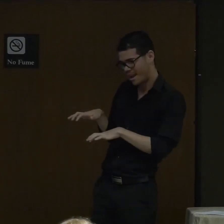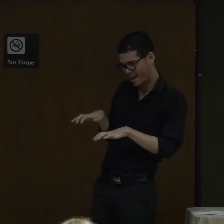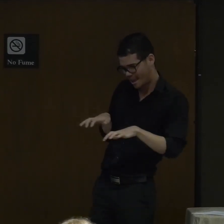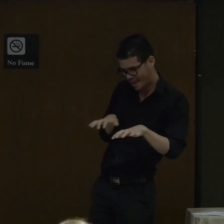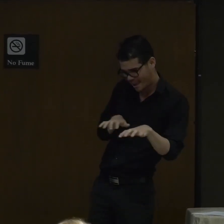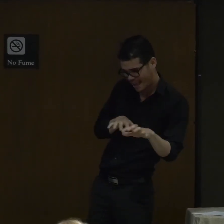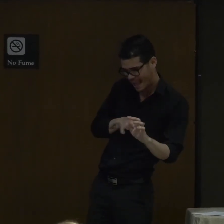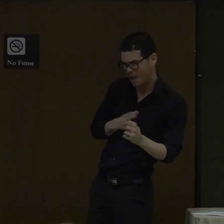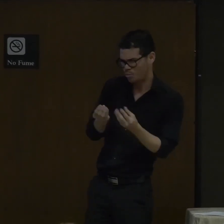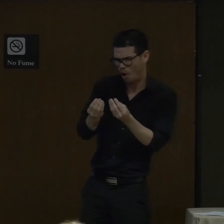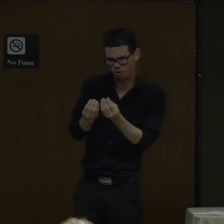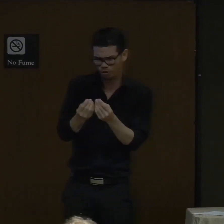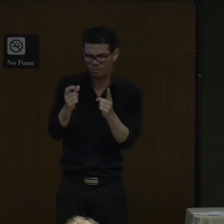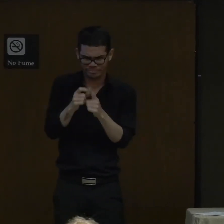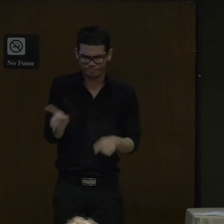Parece que